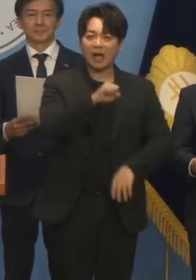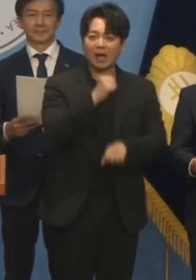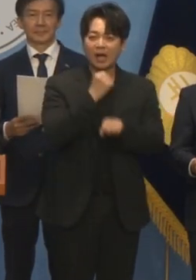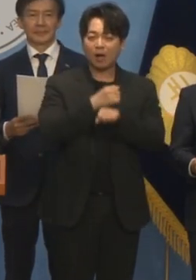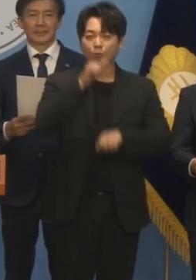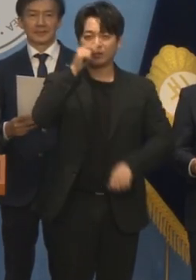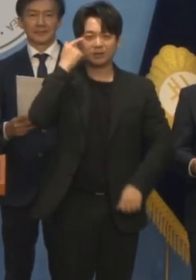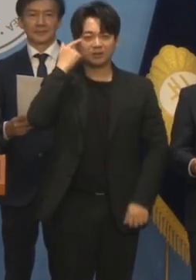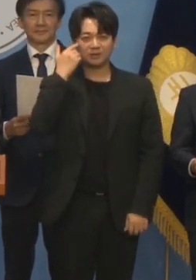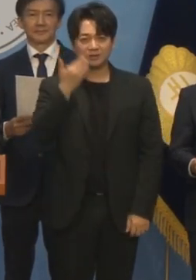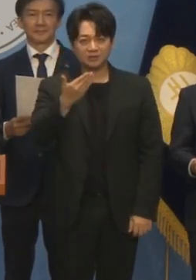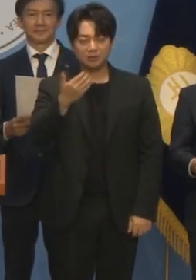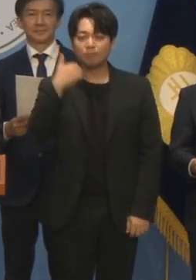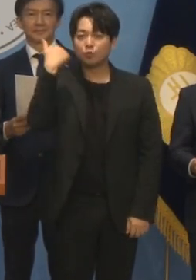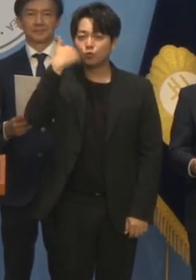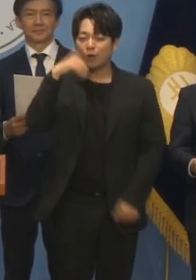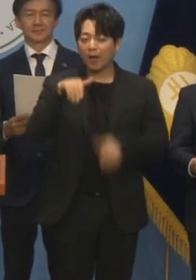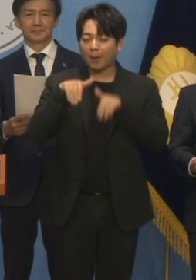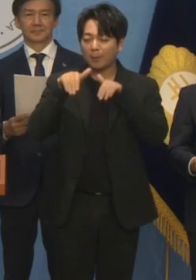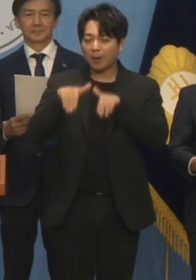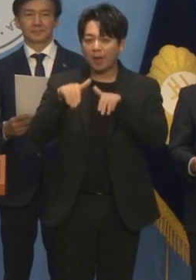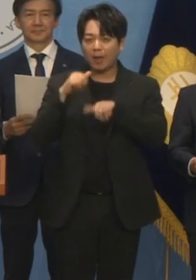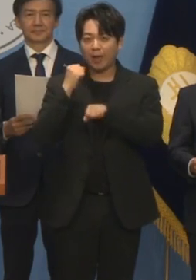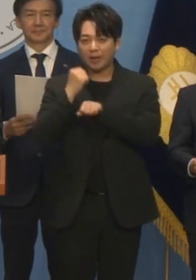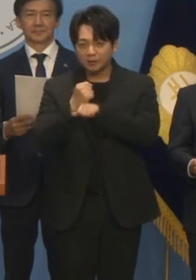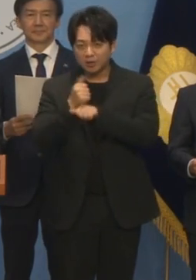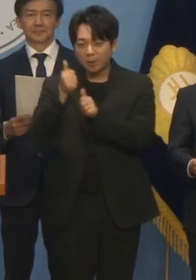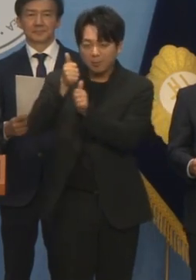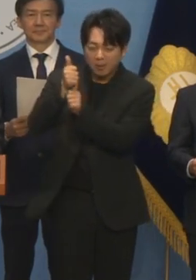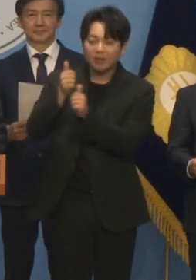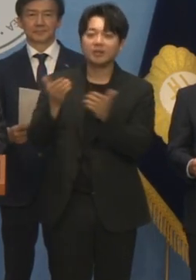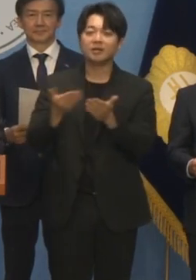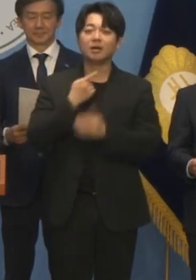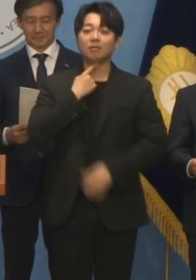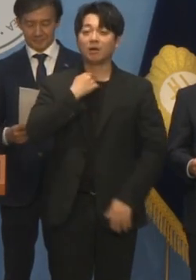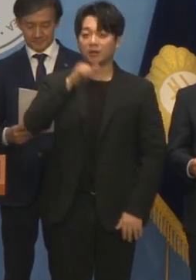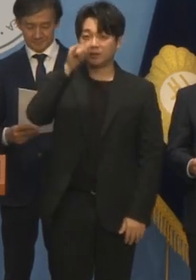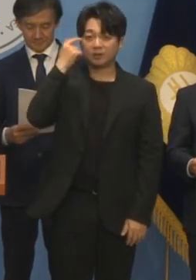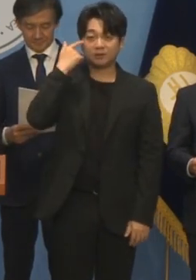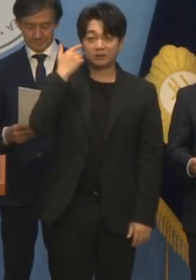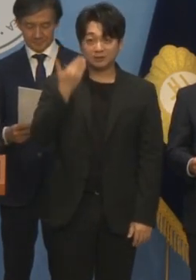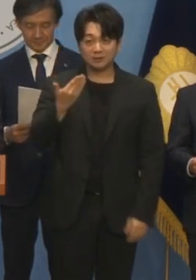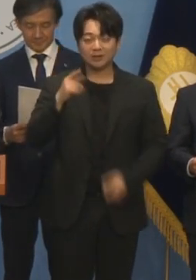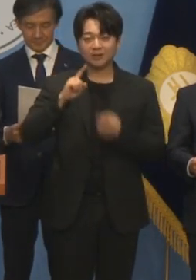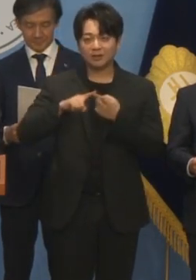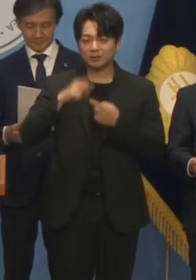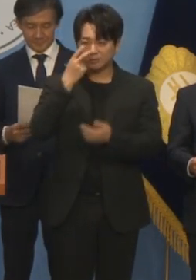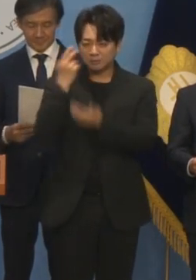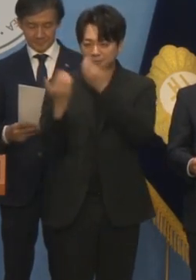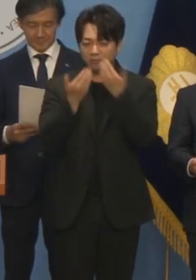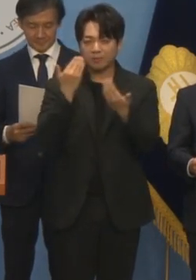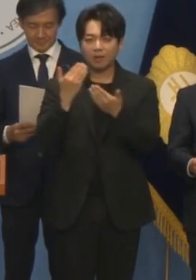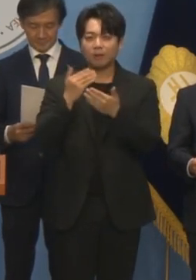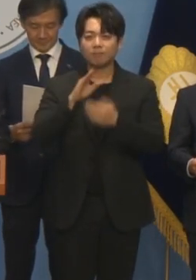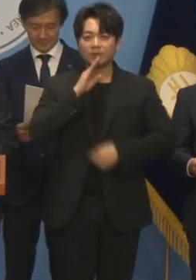누가 수족이 되어서 일했는지 명명백백하게 드러내야